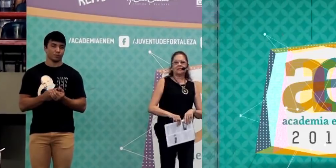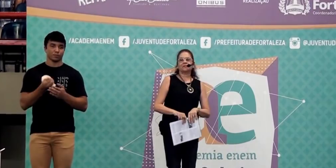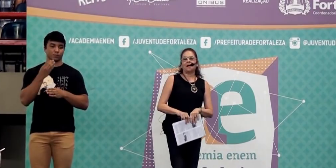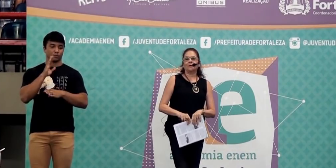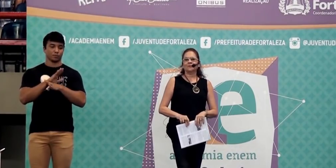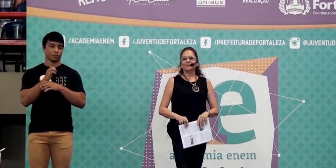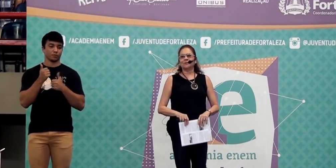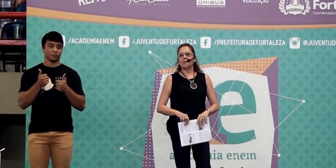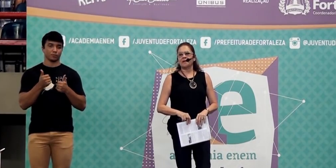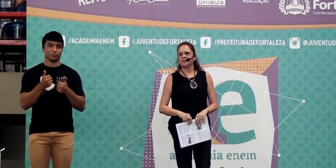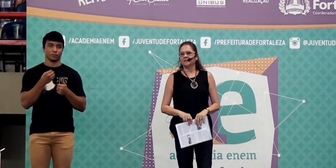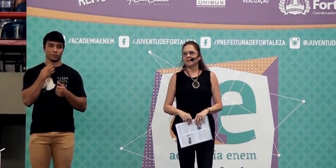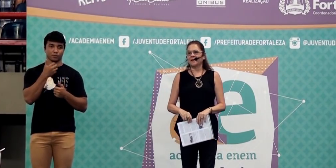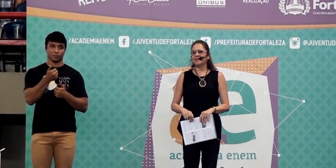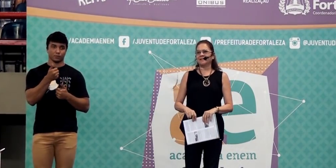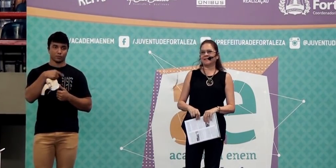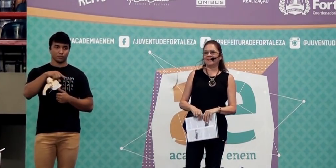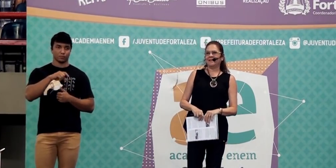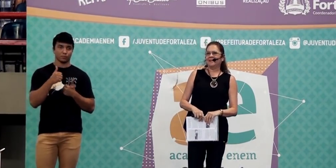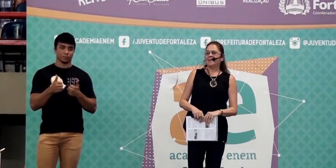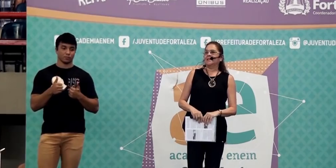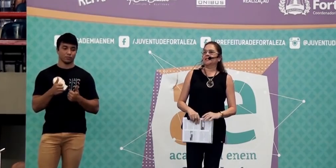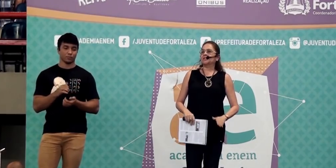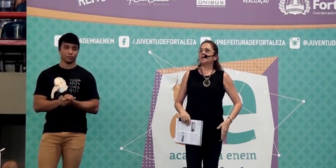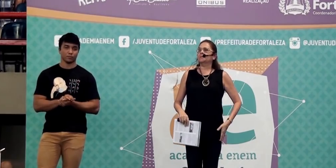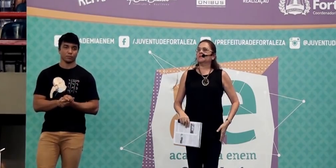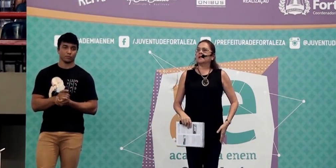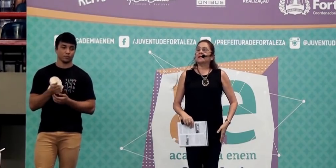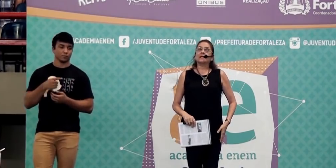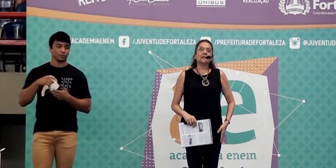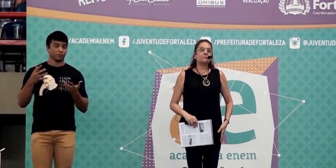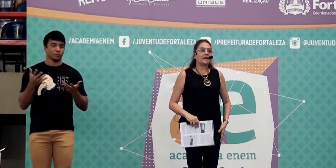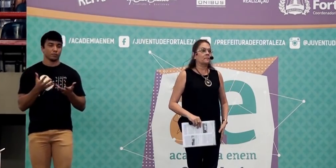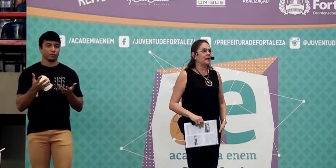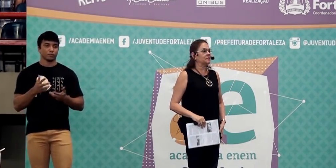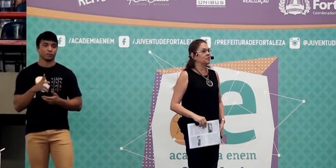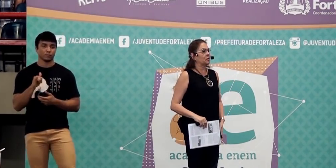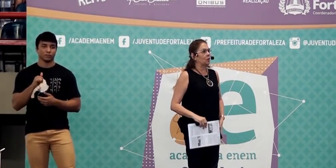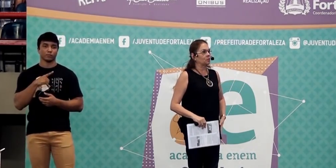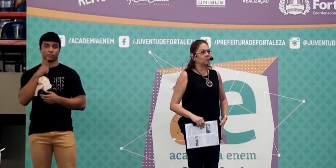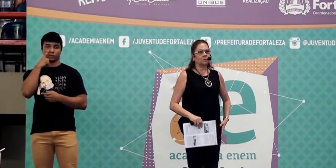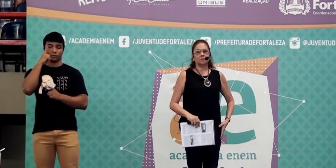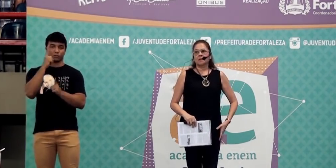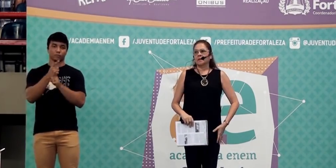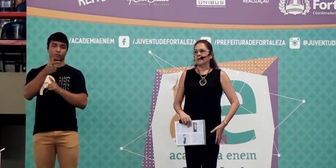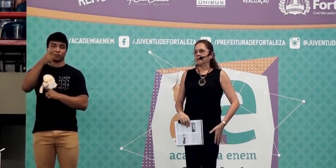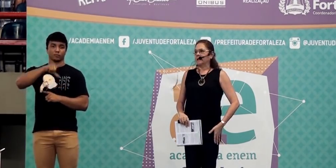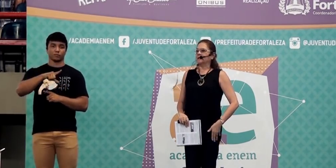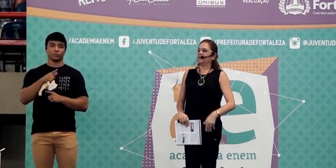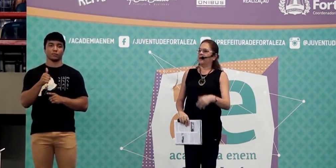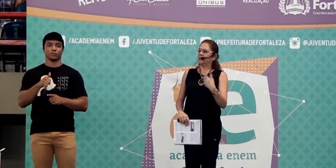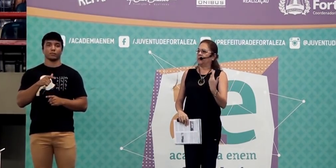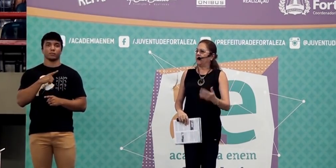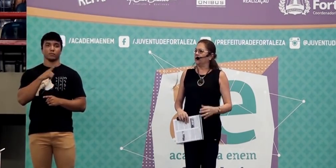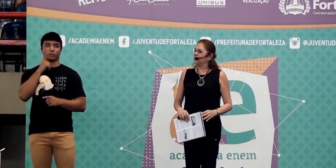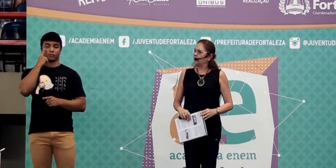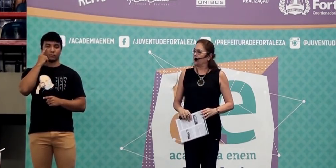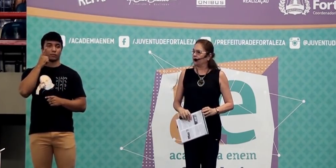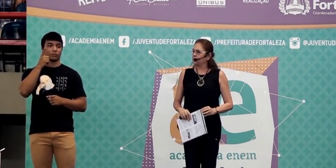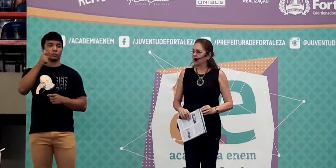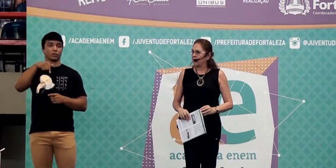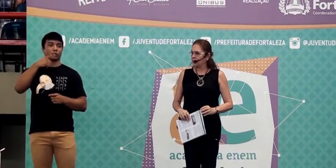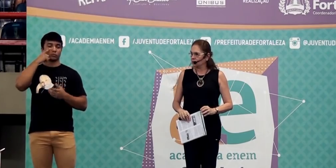Boa tarde, pessoal. Tudo bem com vocês? Estamos aqui para mais um encontro, dessa vez para